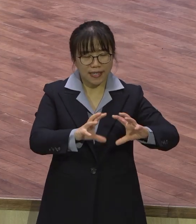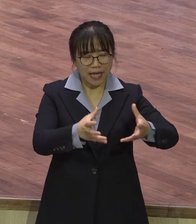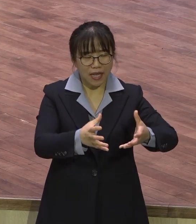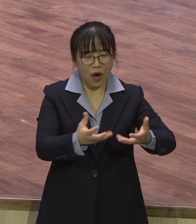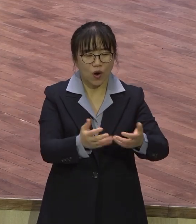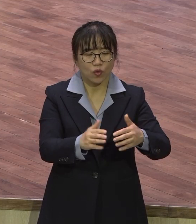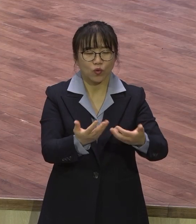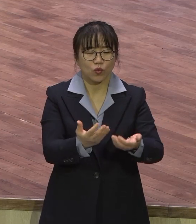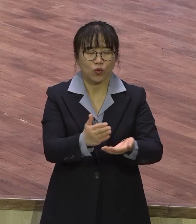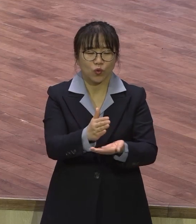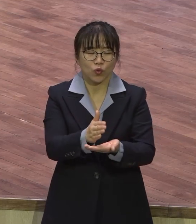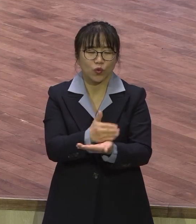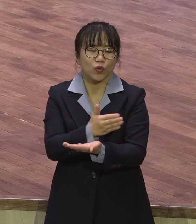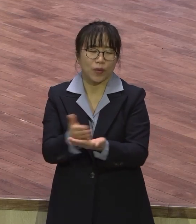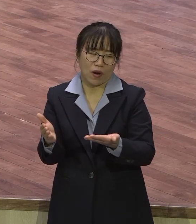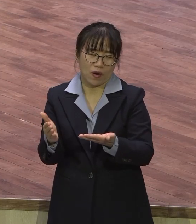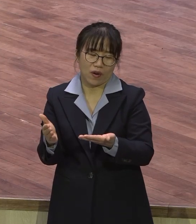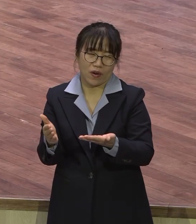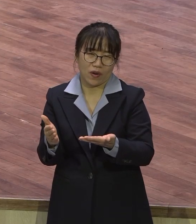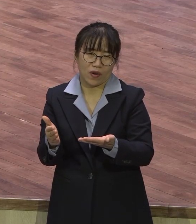여러분의 신분이에요 그게